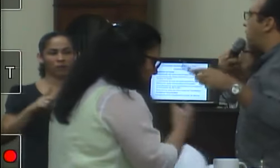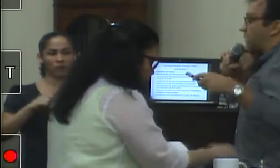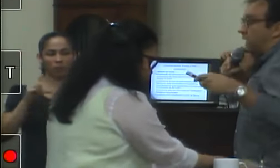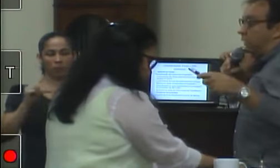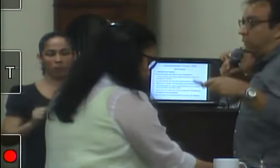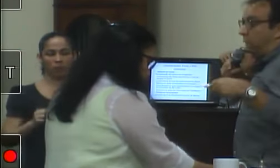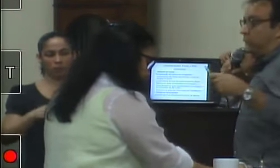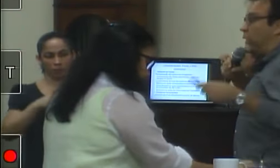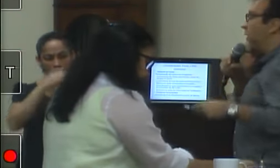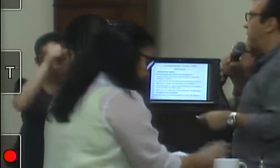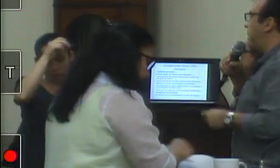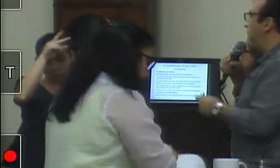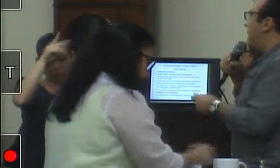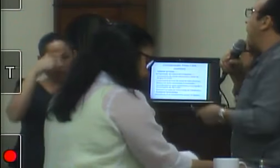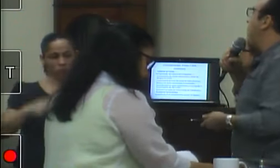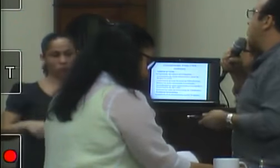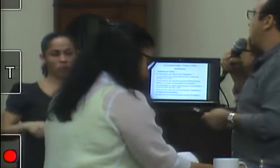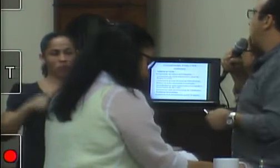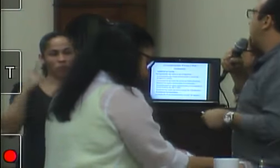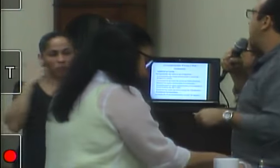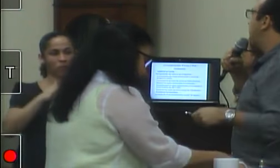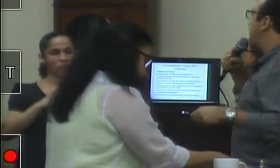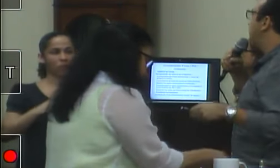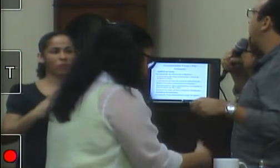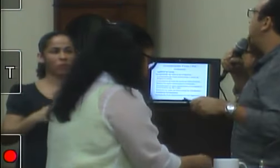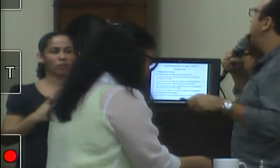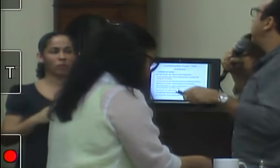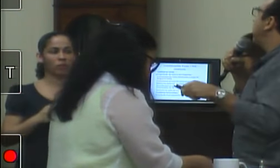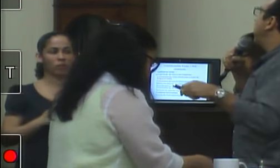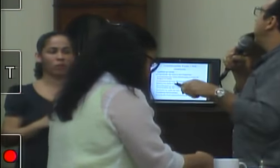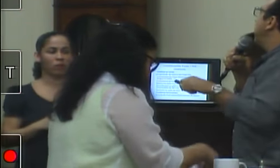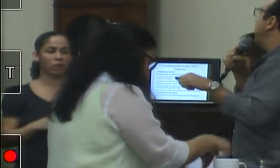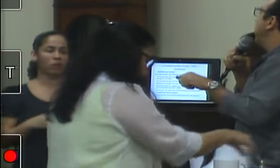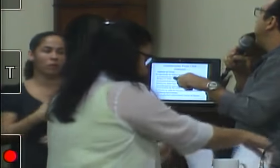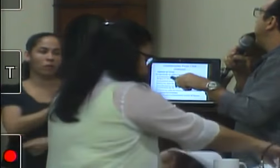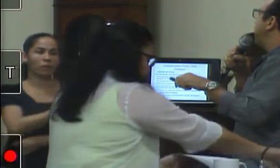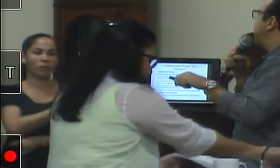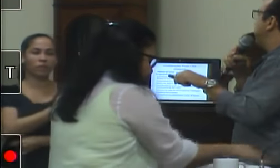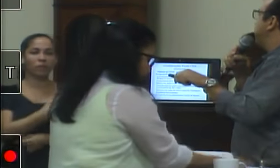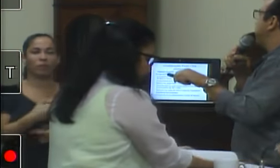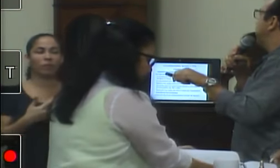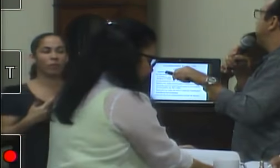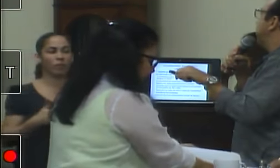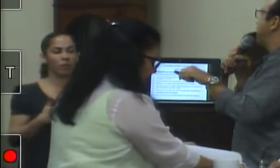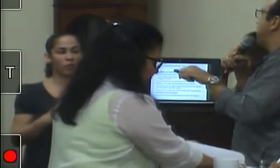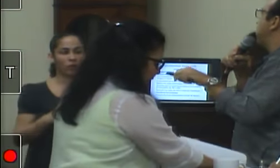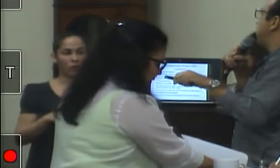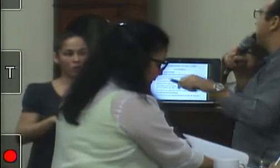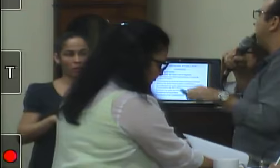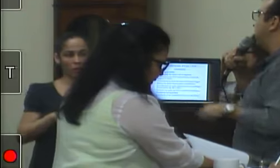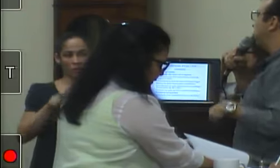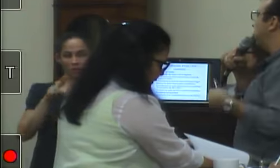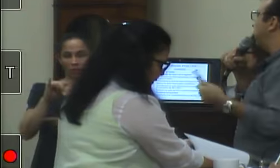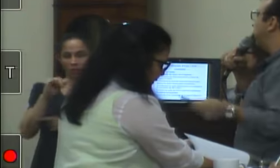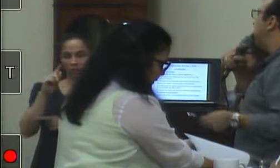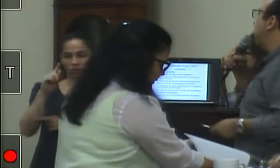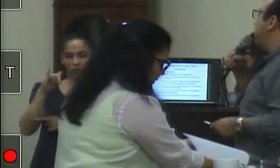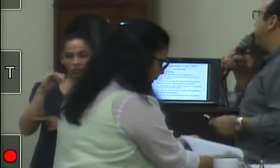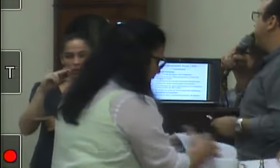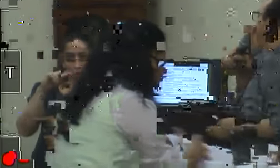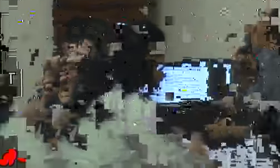que alcançaram a cobertura da febre amarela, a senhora está lembrando bem aqui, e a vigilância sanitária e a saúde do trabalhador